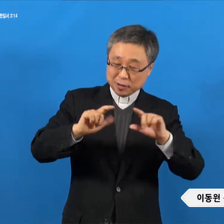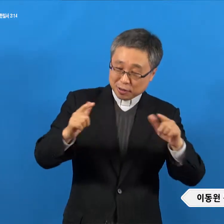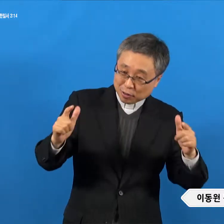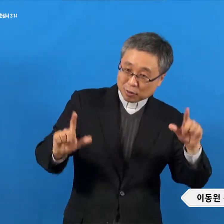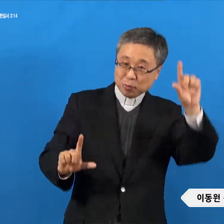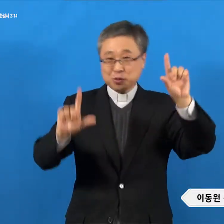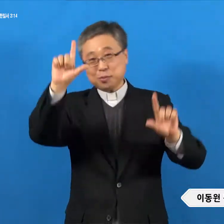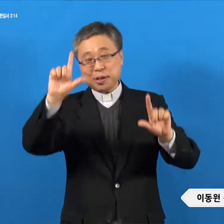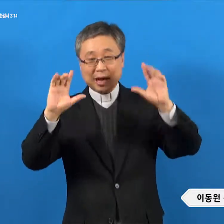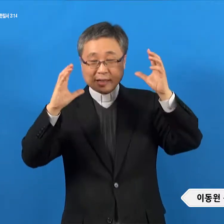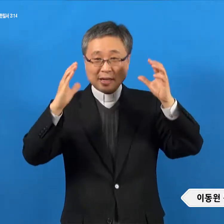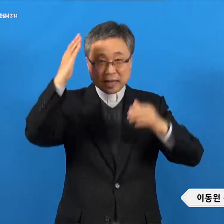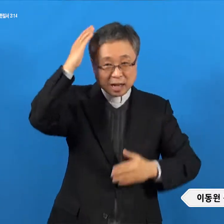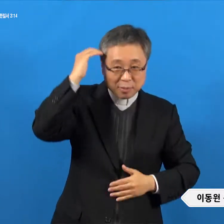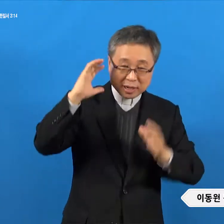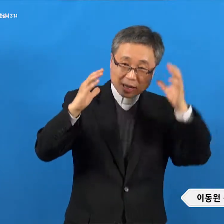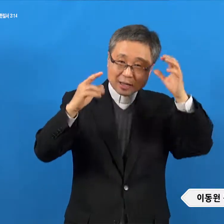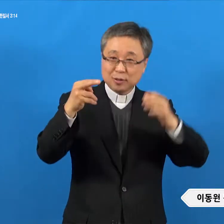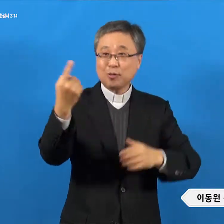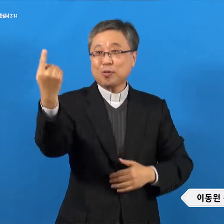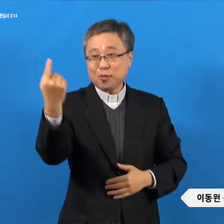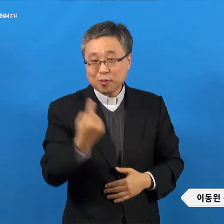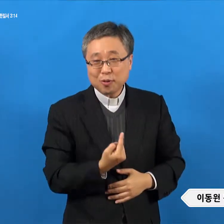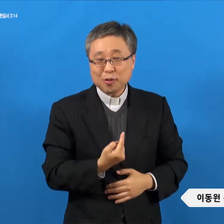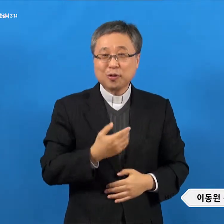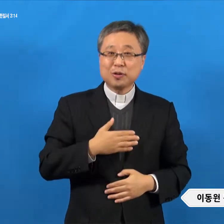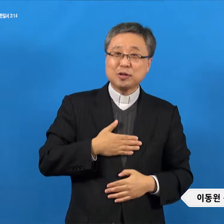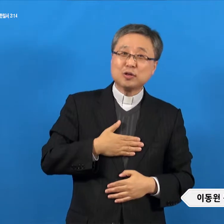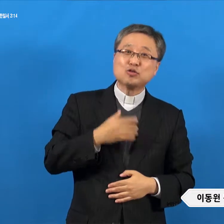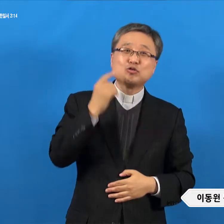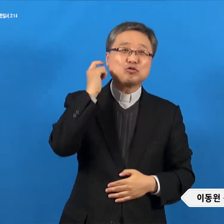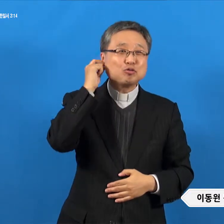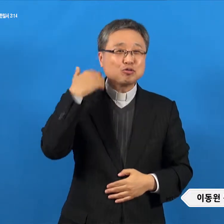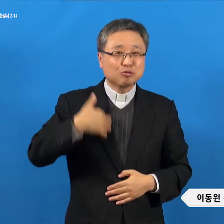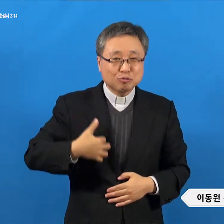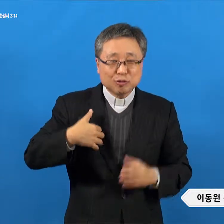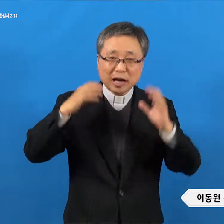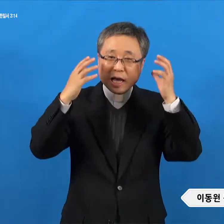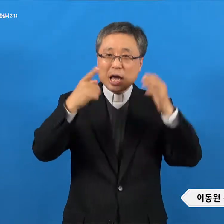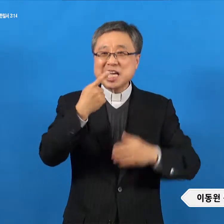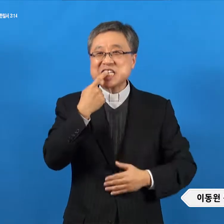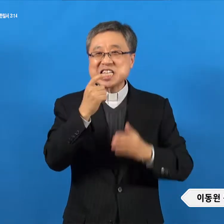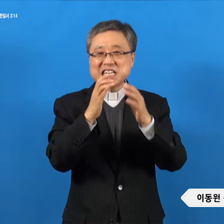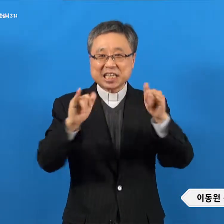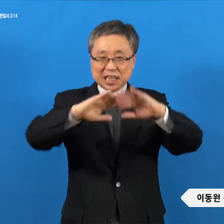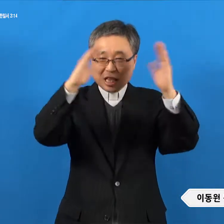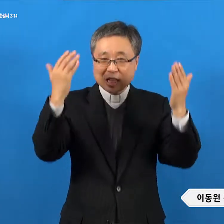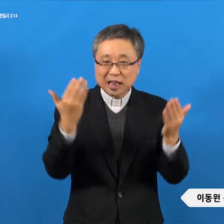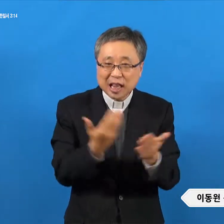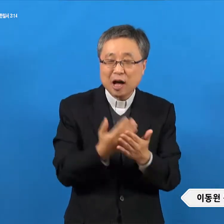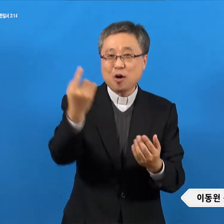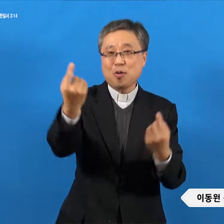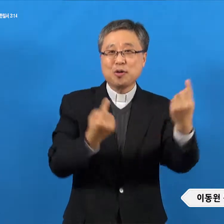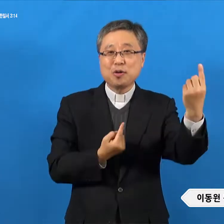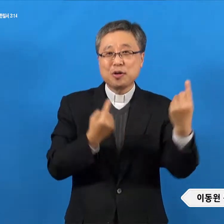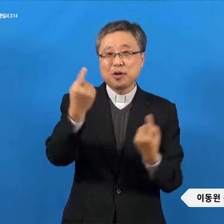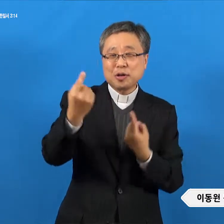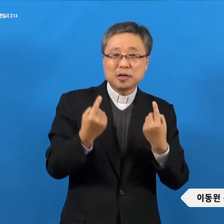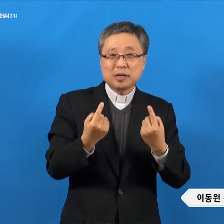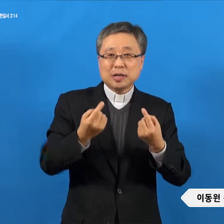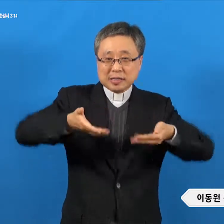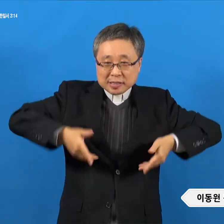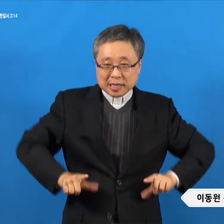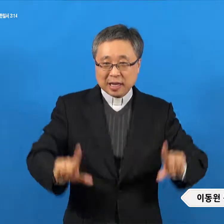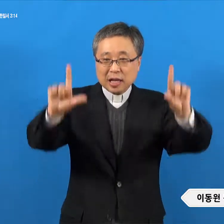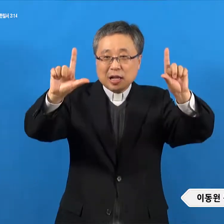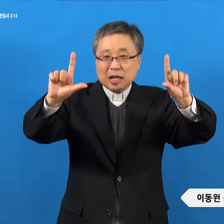아이들이 다 왔습니다. 까만 아이도 오고 차이니스, 백인 다 왔어요, 친구들. 한참 생일 파티가